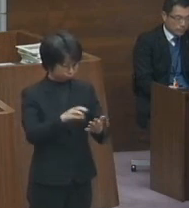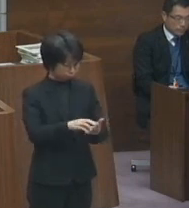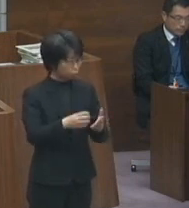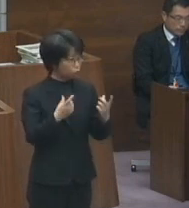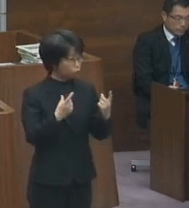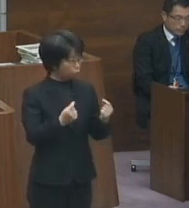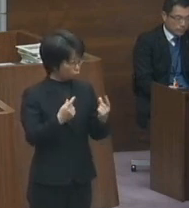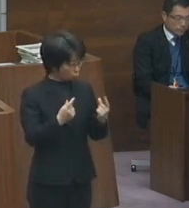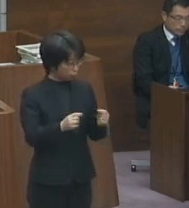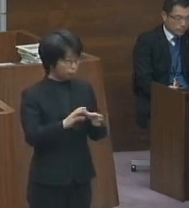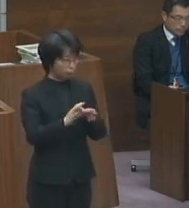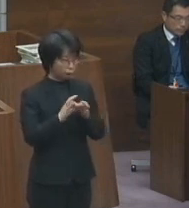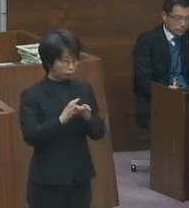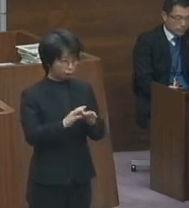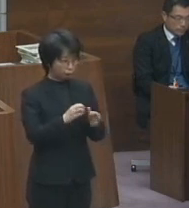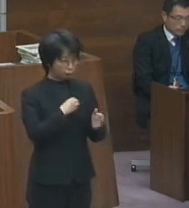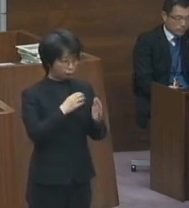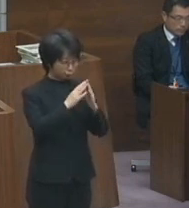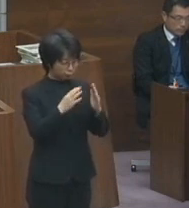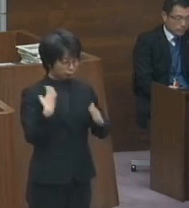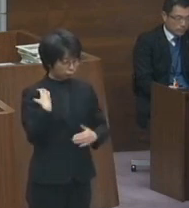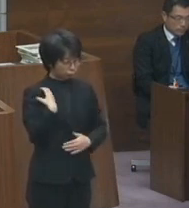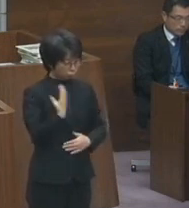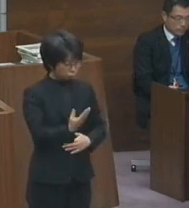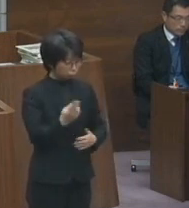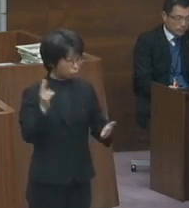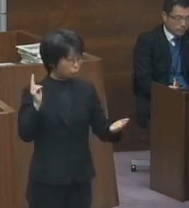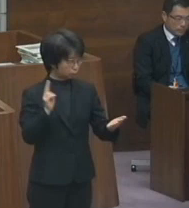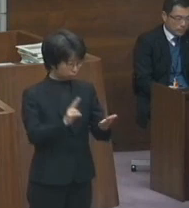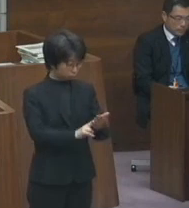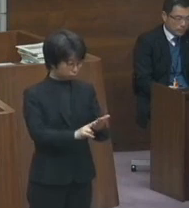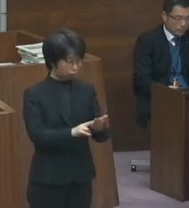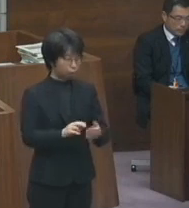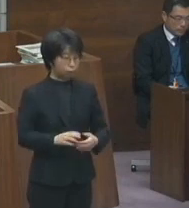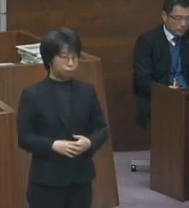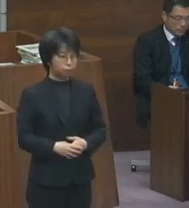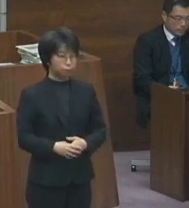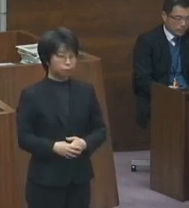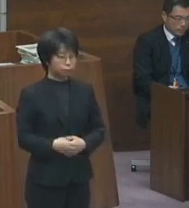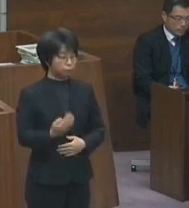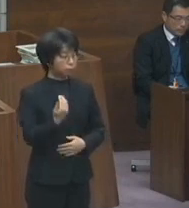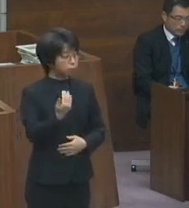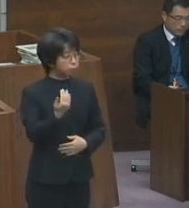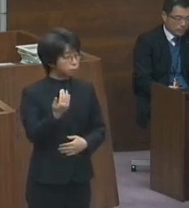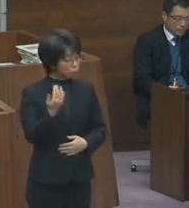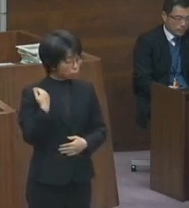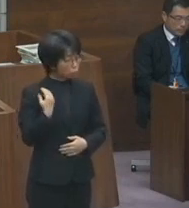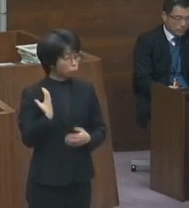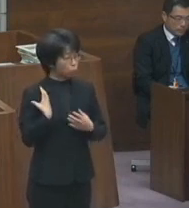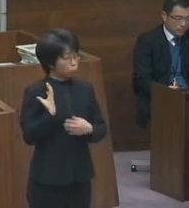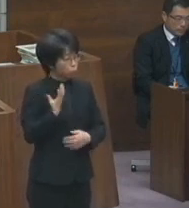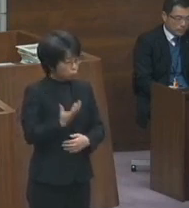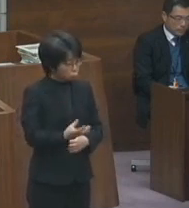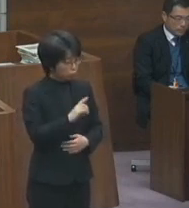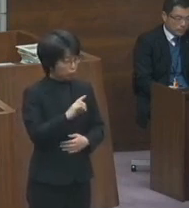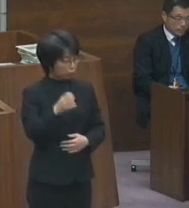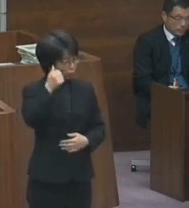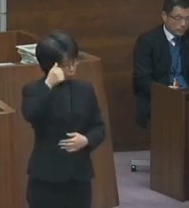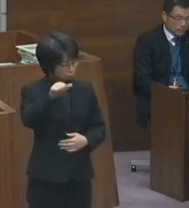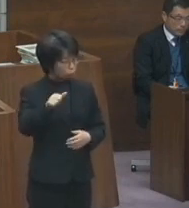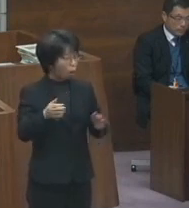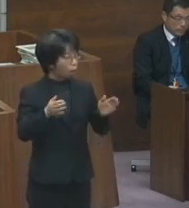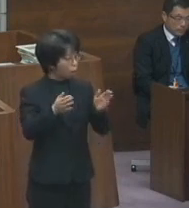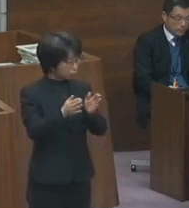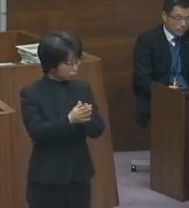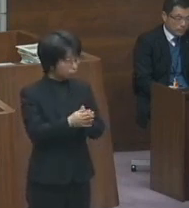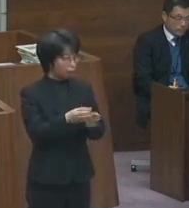それぞれ関係委員会に付託することに決しました。先ほど付託いたしました議案と合わせ